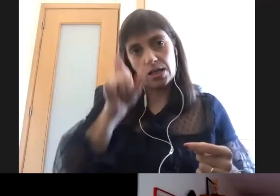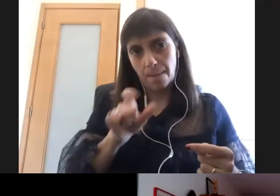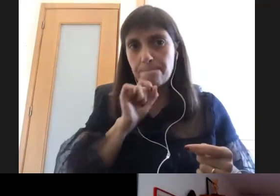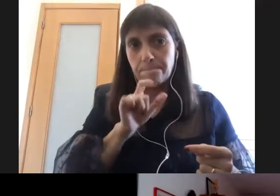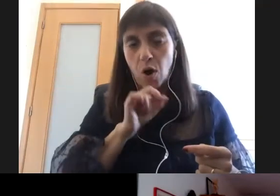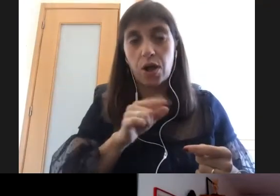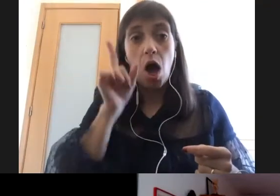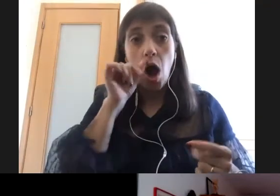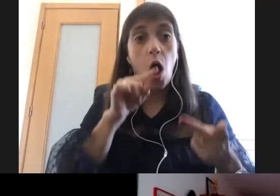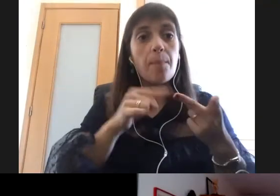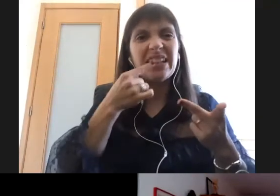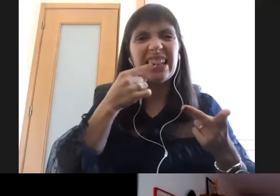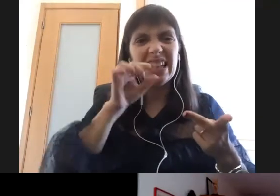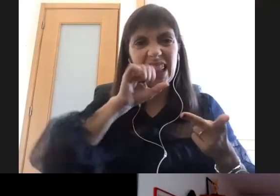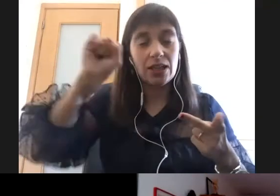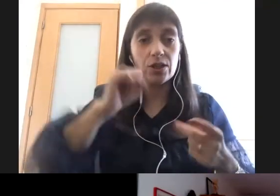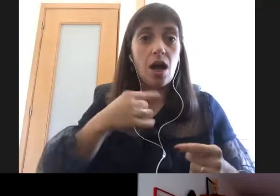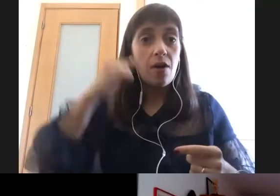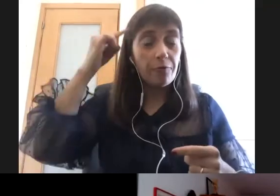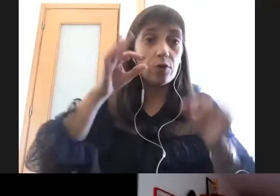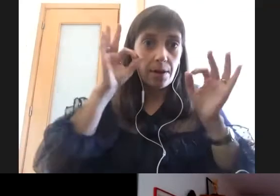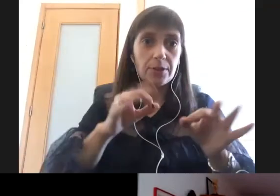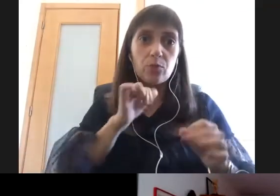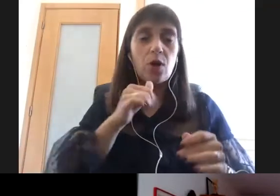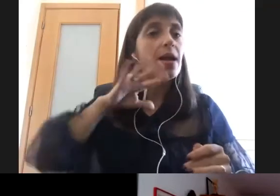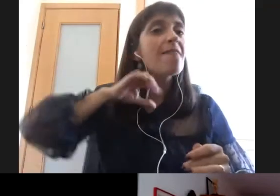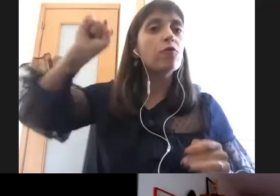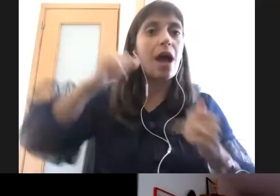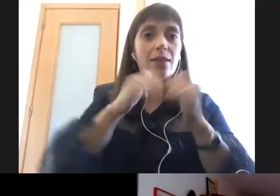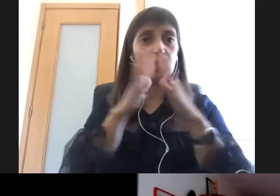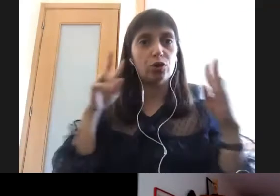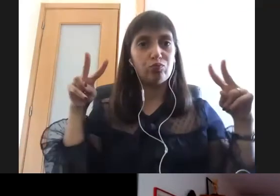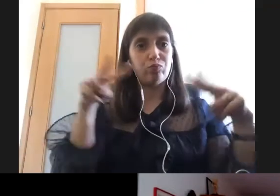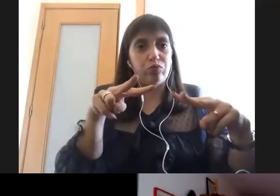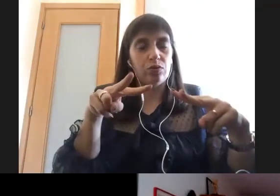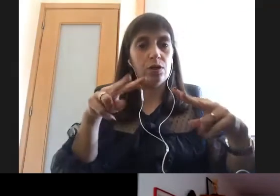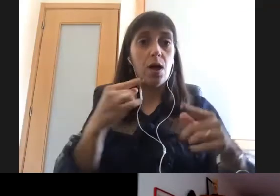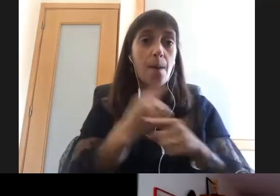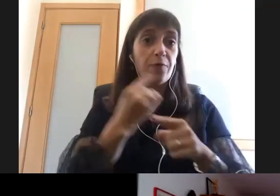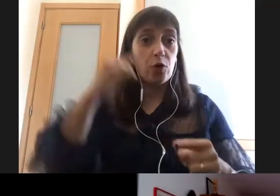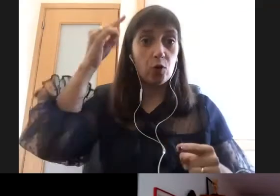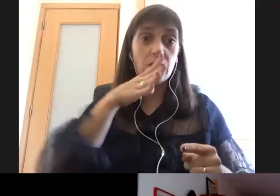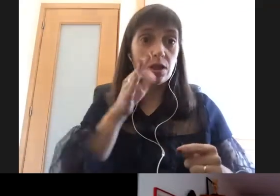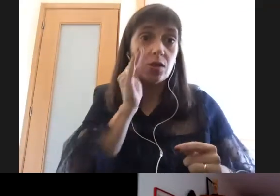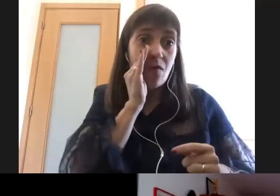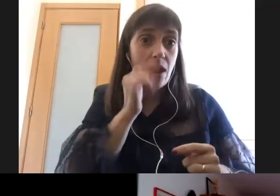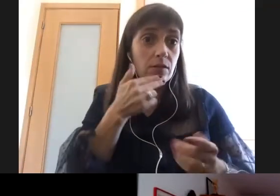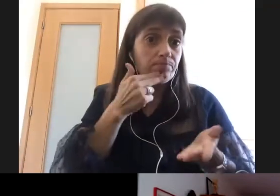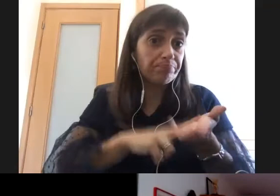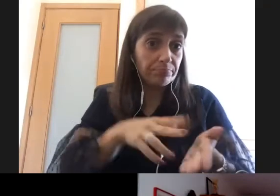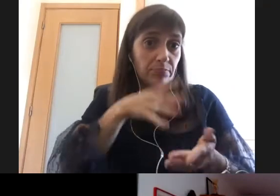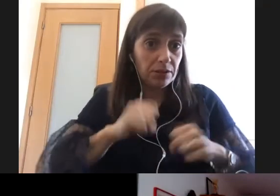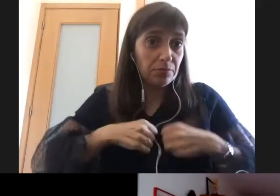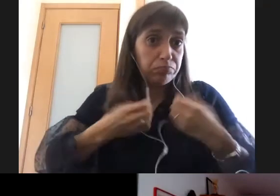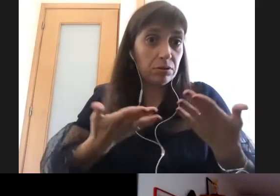Tiradentes foi a única vítima fatal. Ele foi enforcado em praça pública porque era o único réu, confesso. E se tornou, de certa forma, o